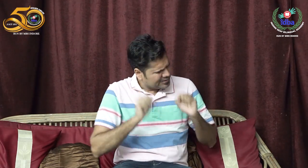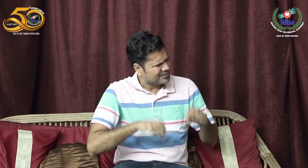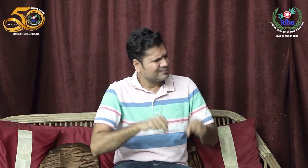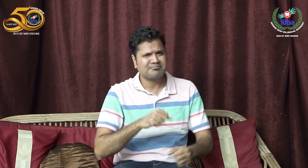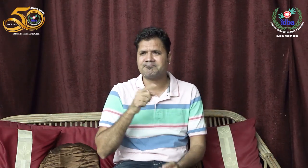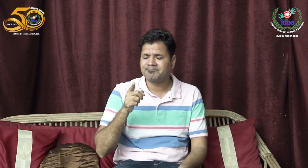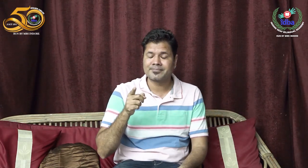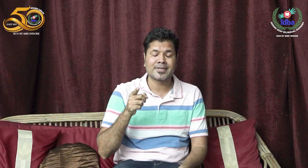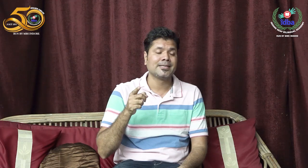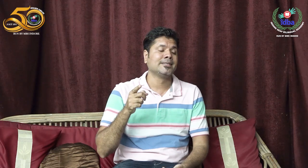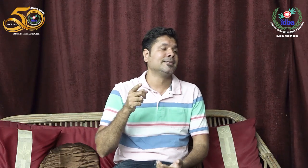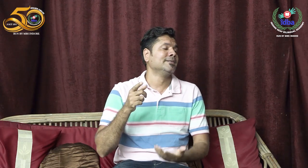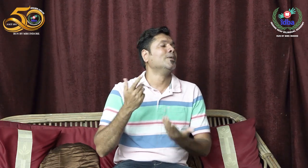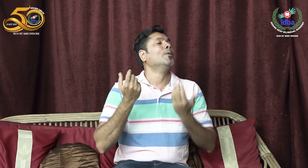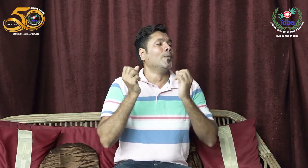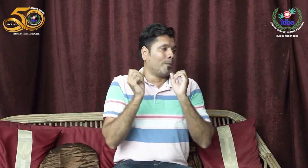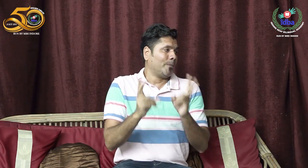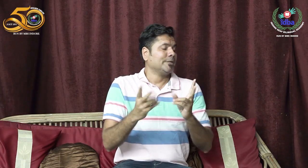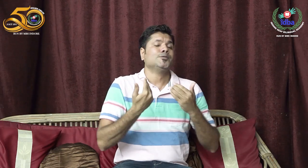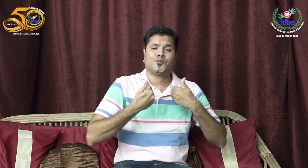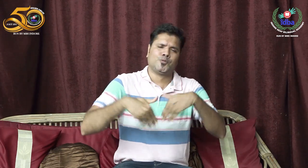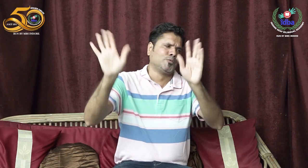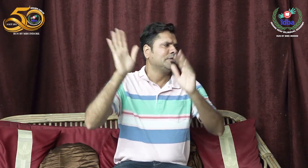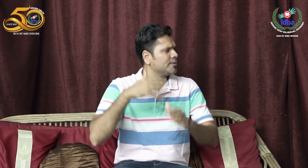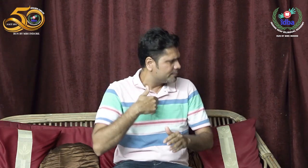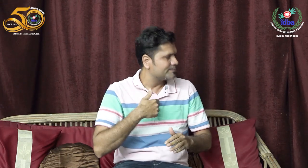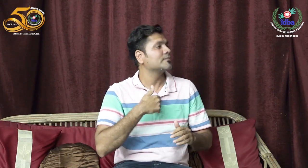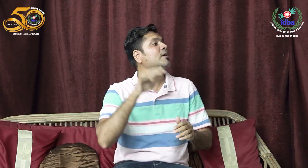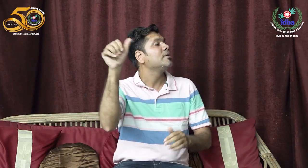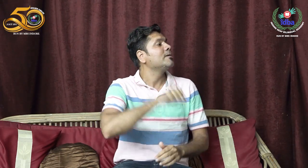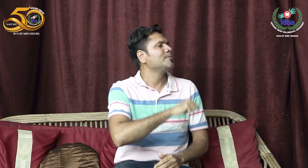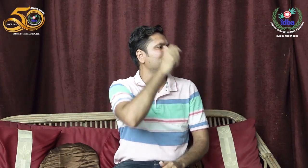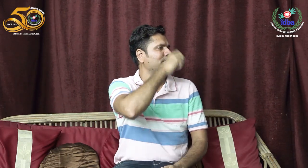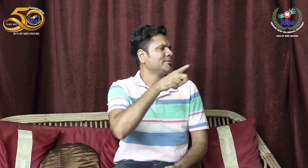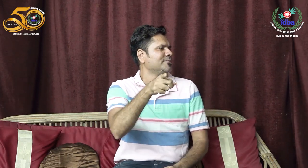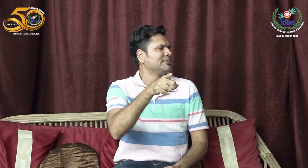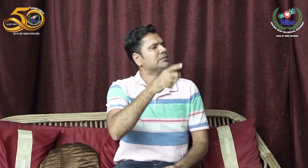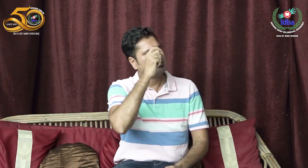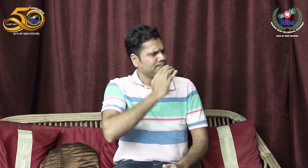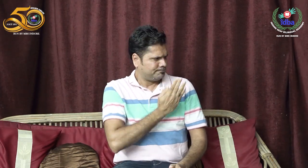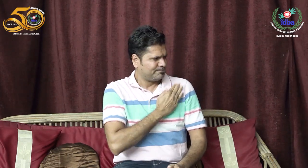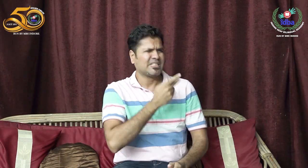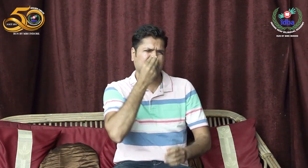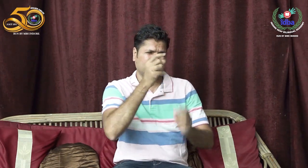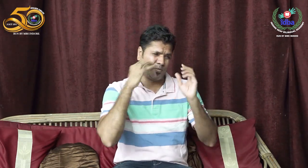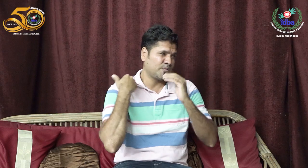करोगे तो तुम कर सकते हो। तो मैंने उनको ओके बोला। फिर जो अनुश्री मैम है उनने बोला